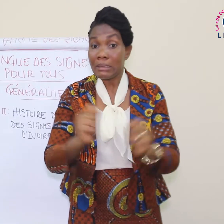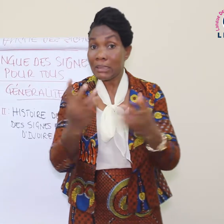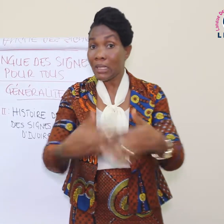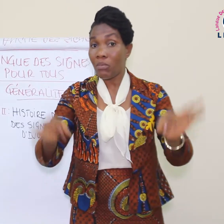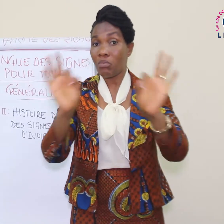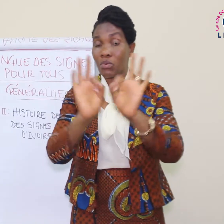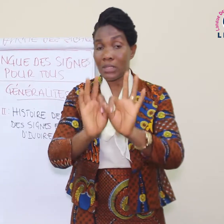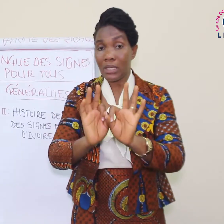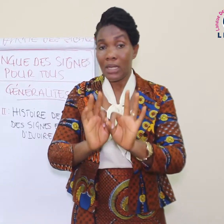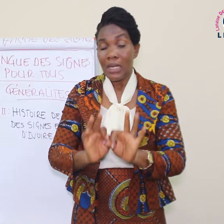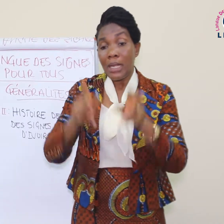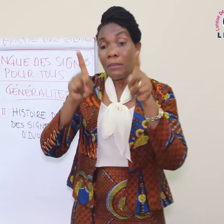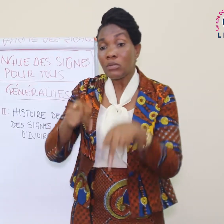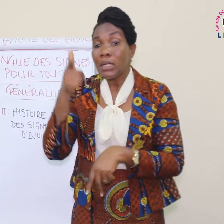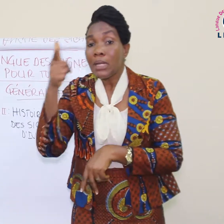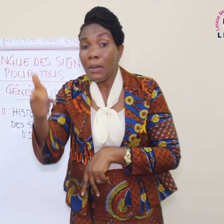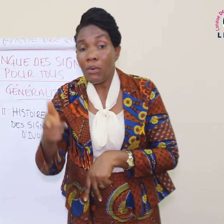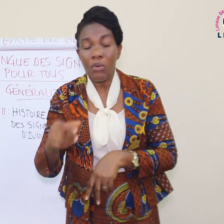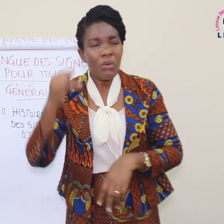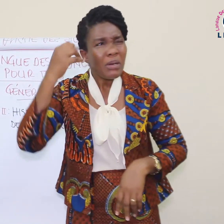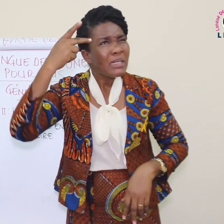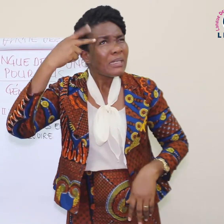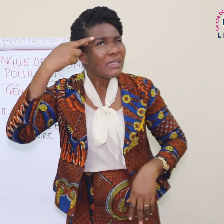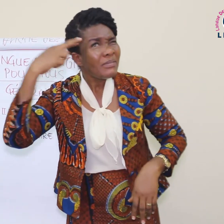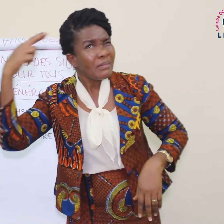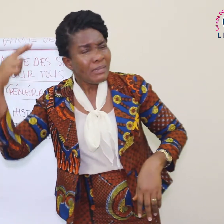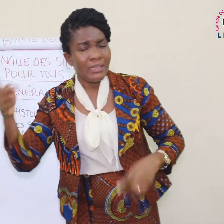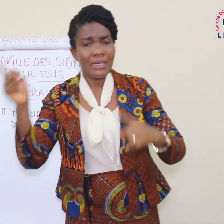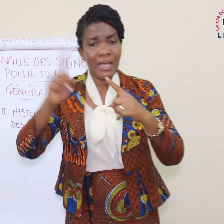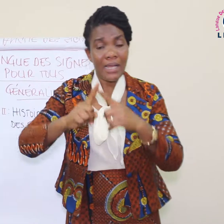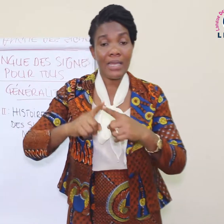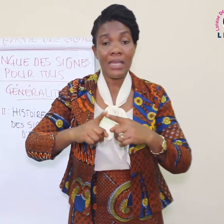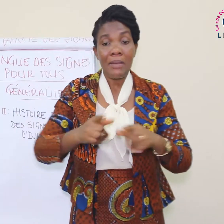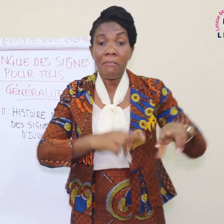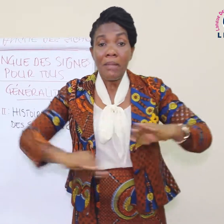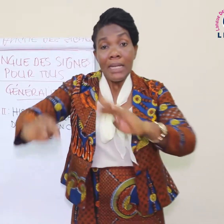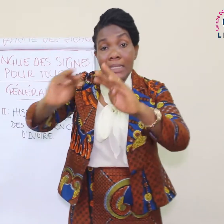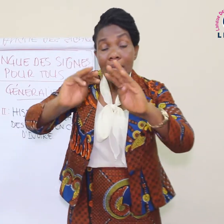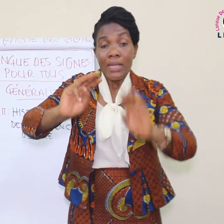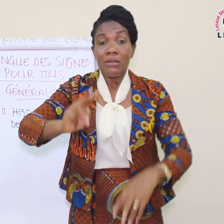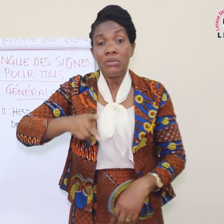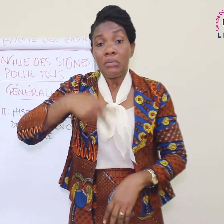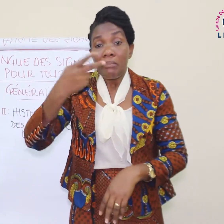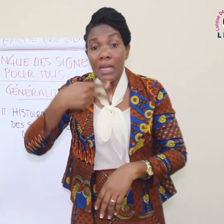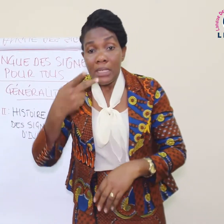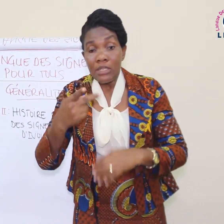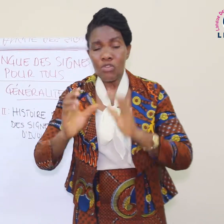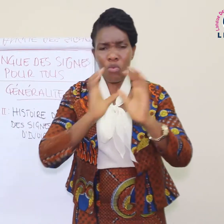imaginé un langage et un alphabet qui leur permettait de communiquer entre